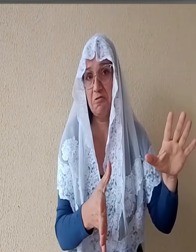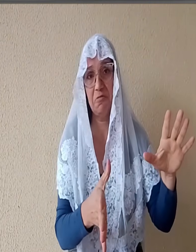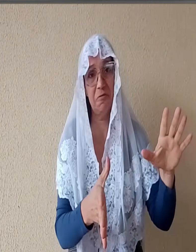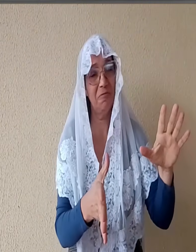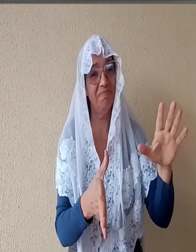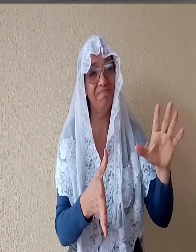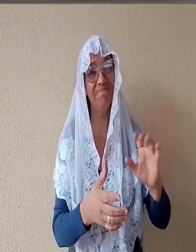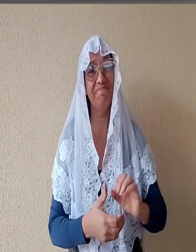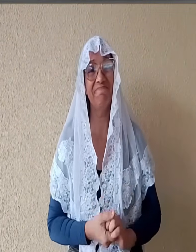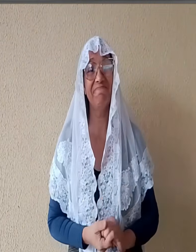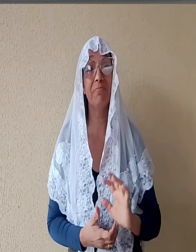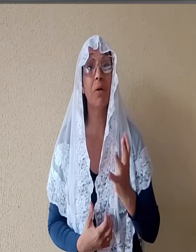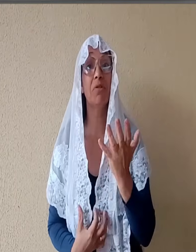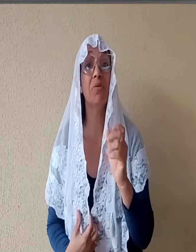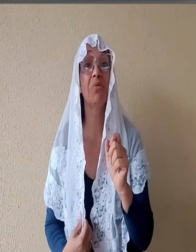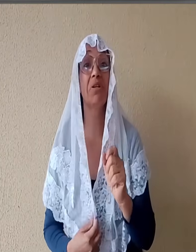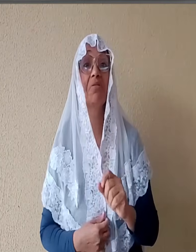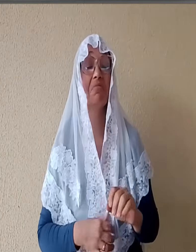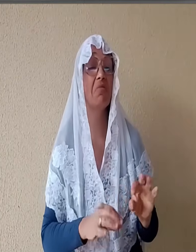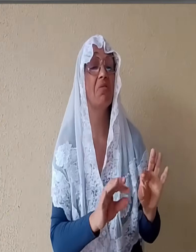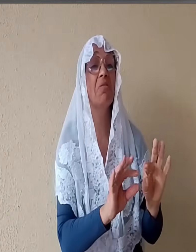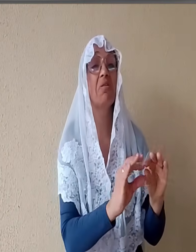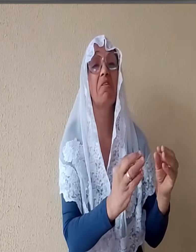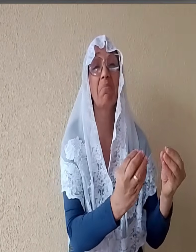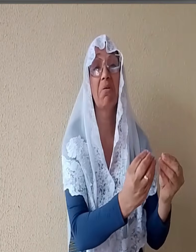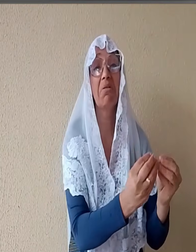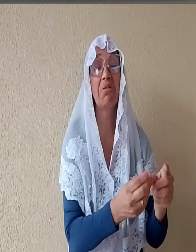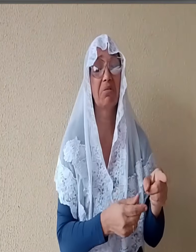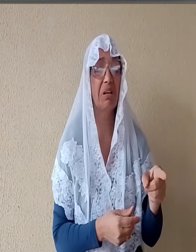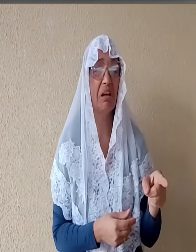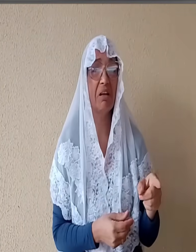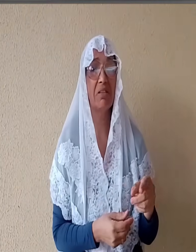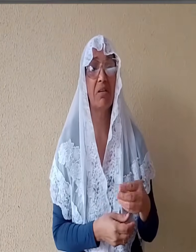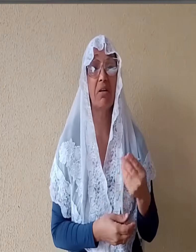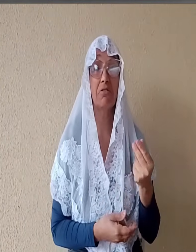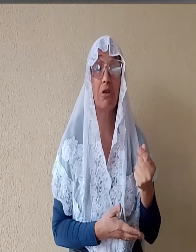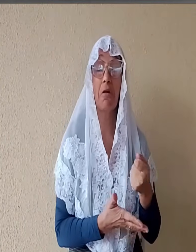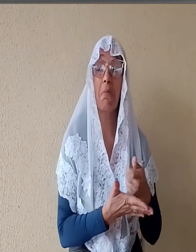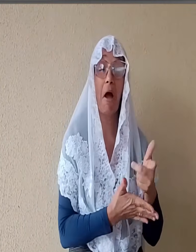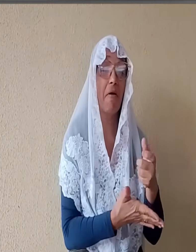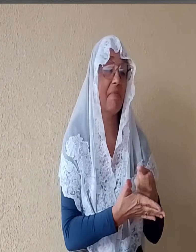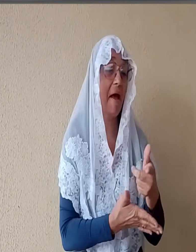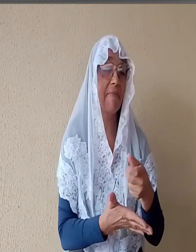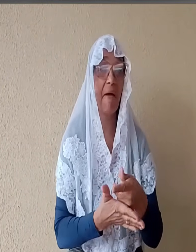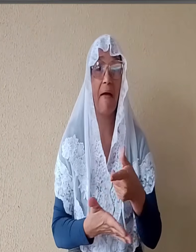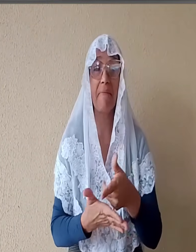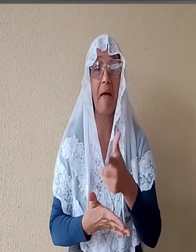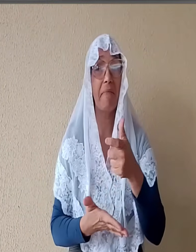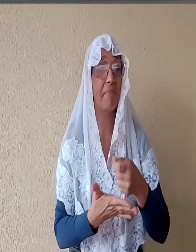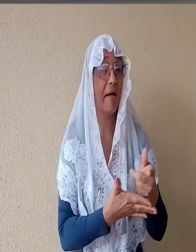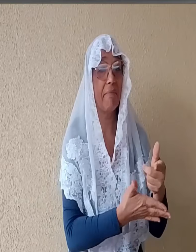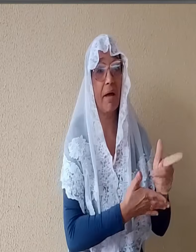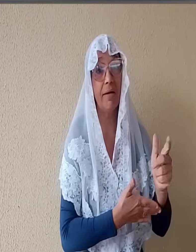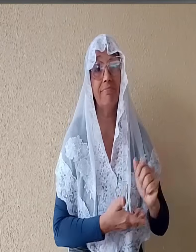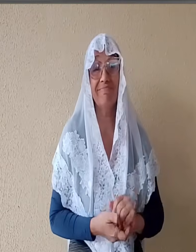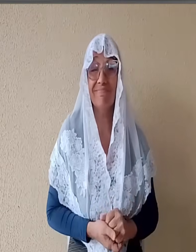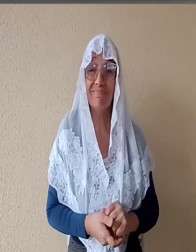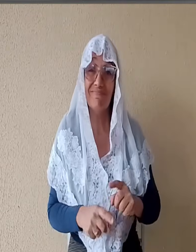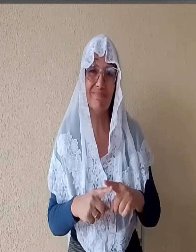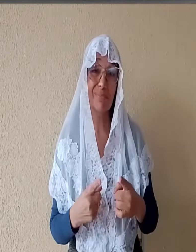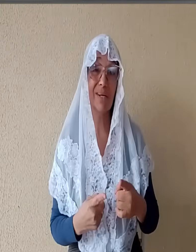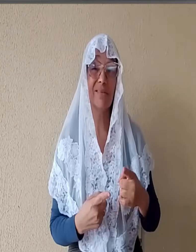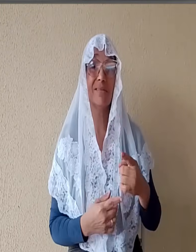buscava de Deus? A piedade, irmãos, ela tem que ser igual era lá atrás. Deus mostrou, vai fazer uma